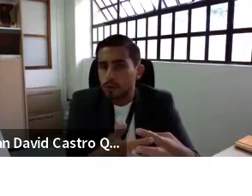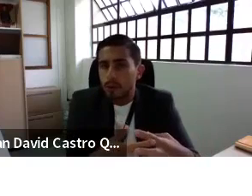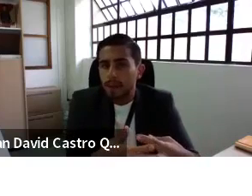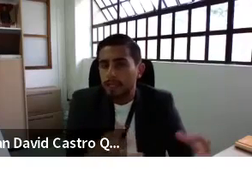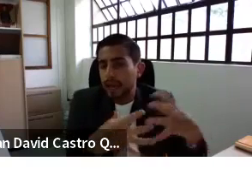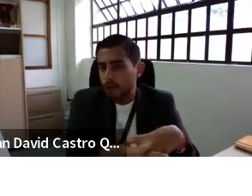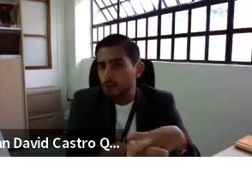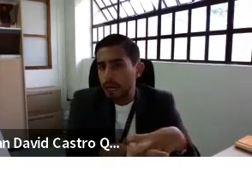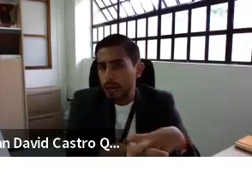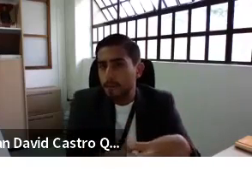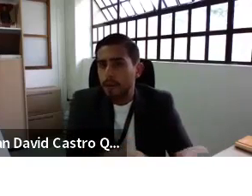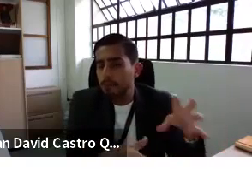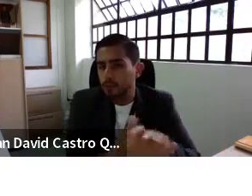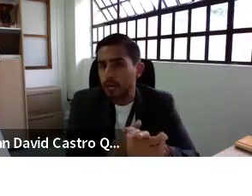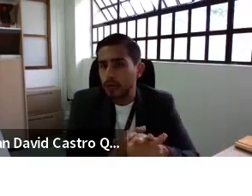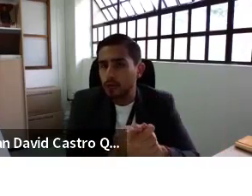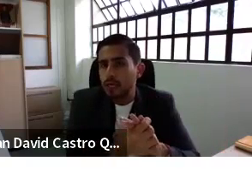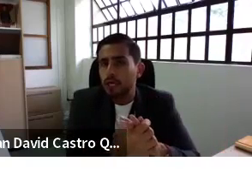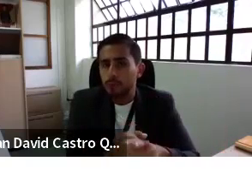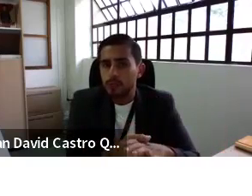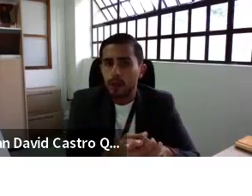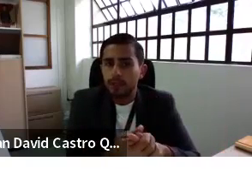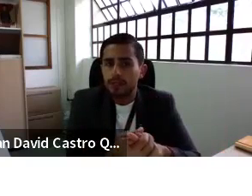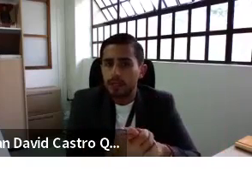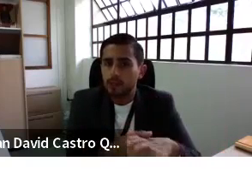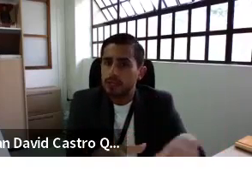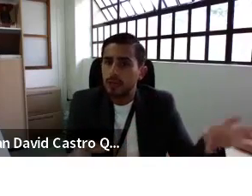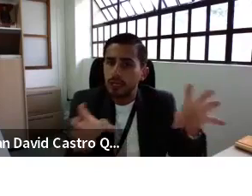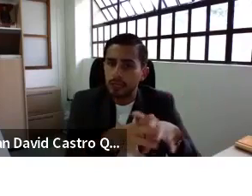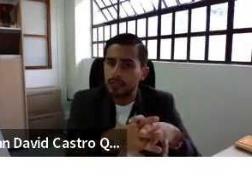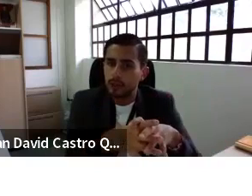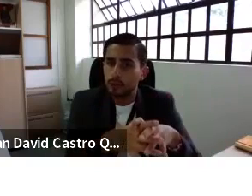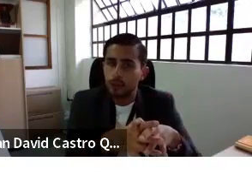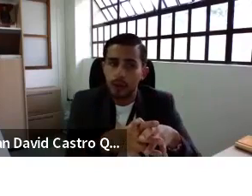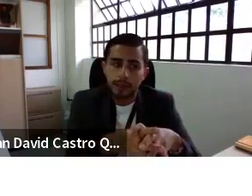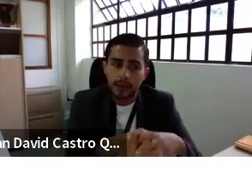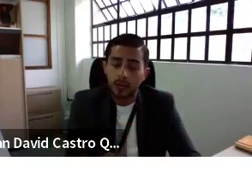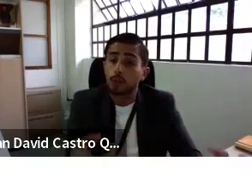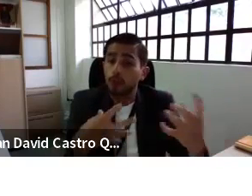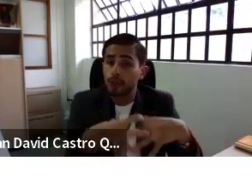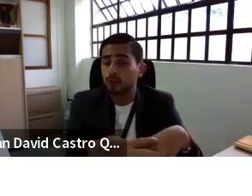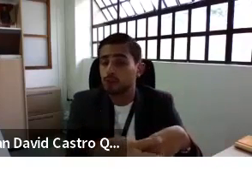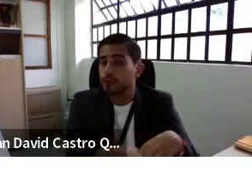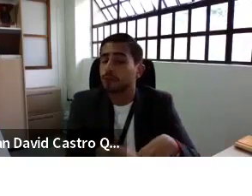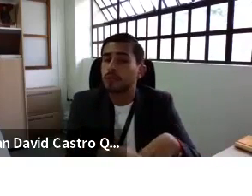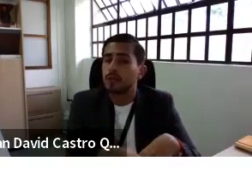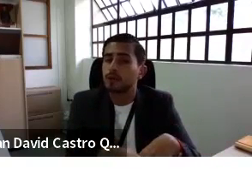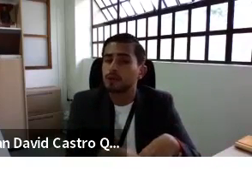para traerlos para acá para importarlos y pues obviamente esas naciones se van enriqueciendo no solamente la incorporación de sus propios desarrollos